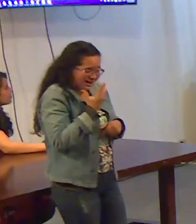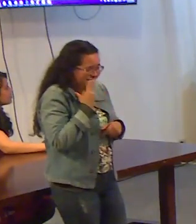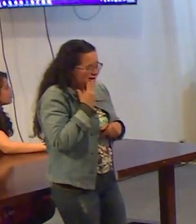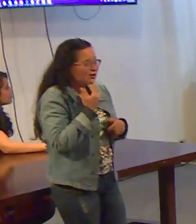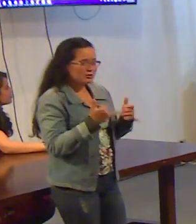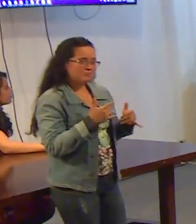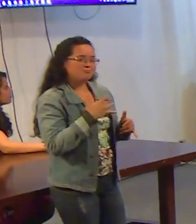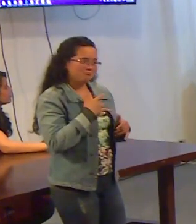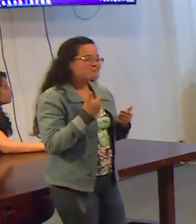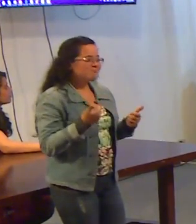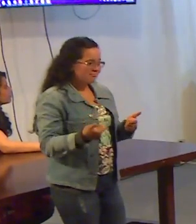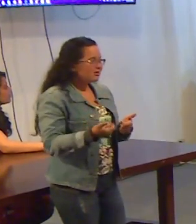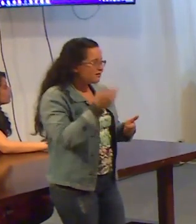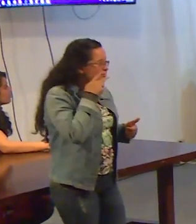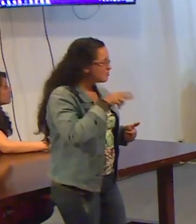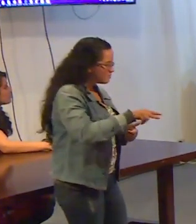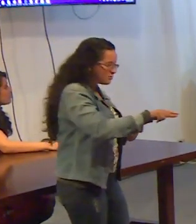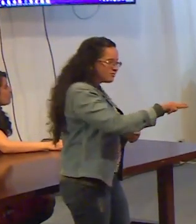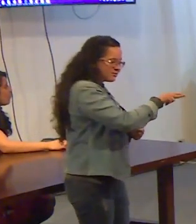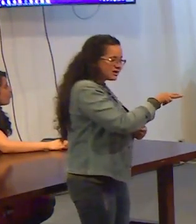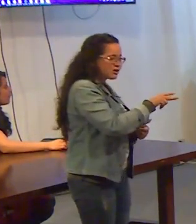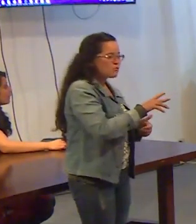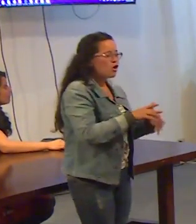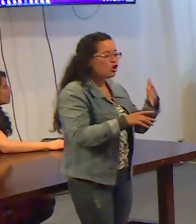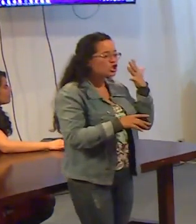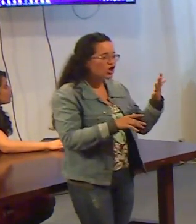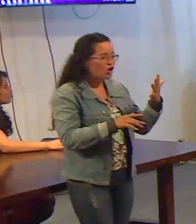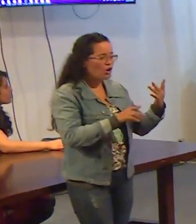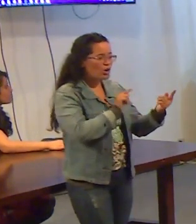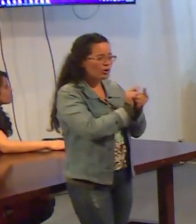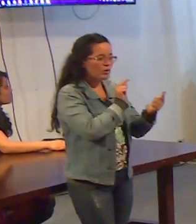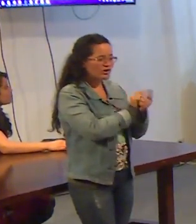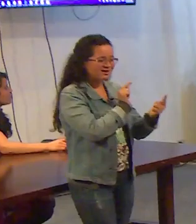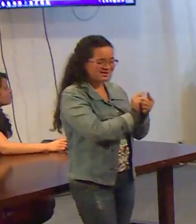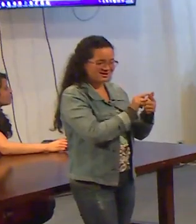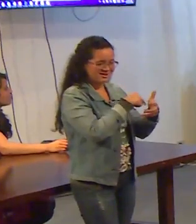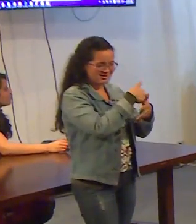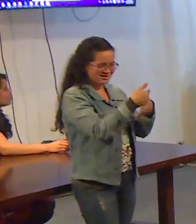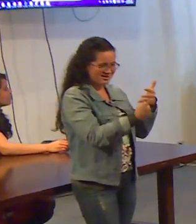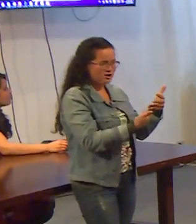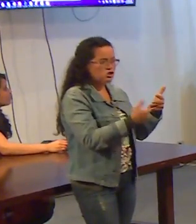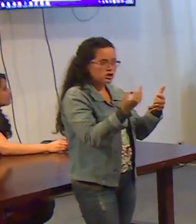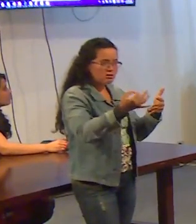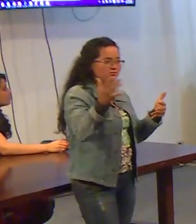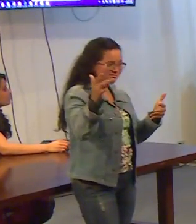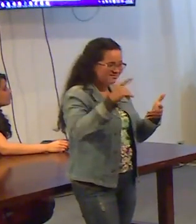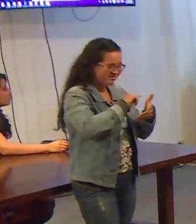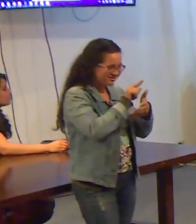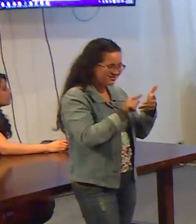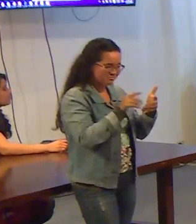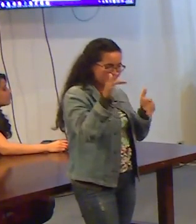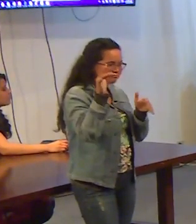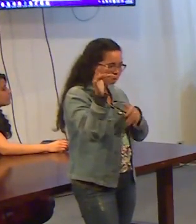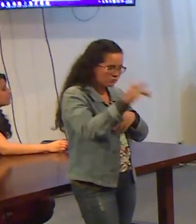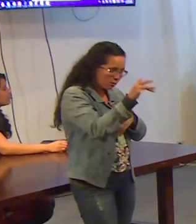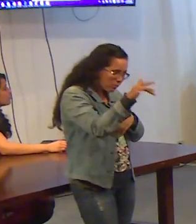complacida porque vi como en los 5 encuentros siempre hubo público, preguntas